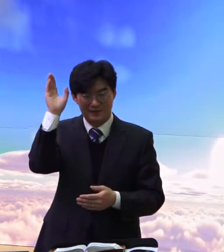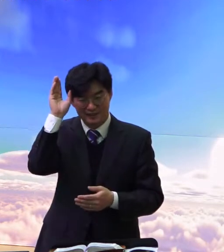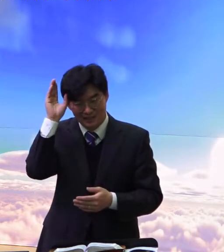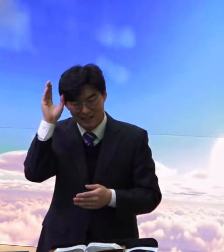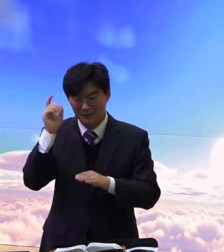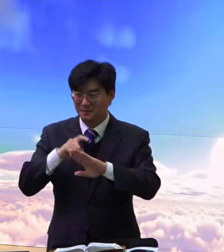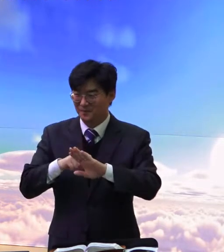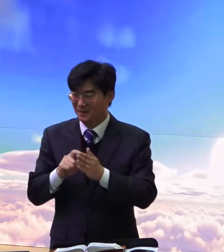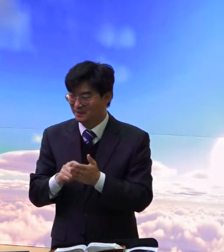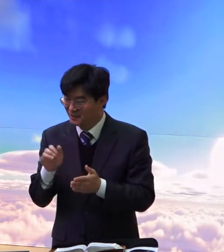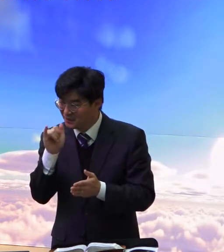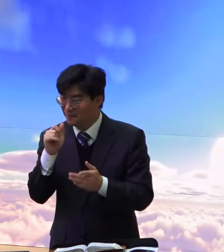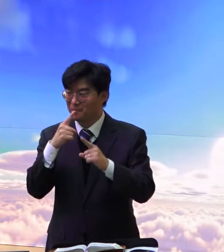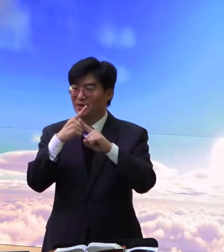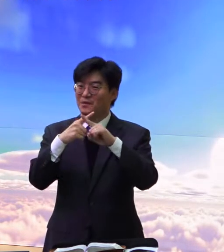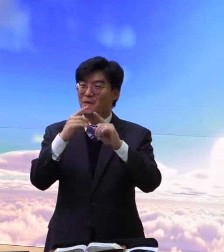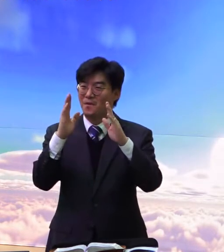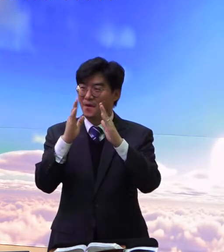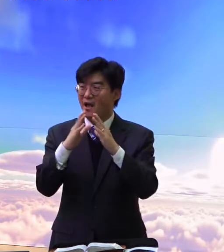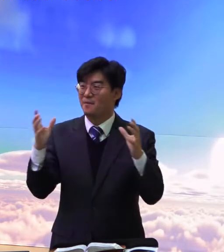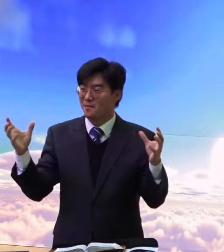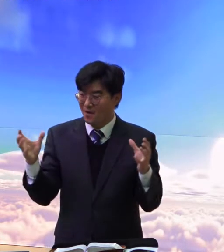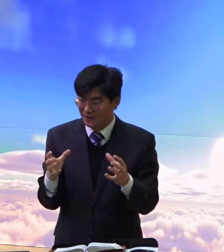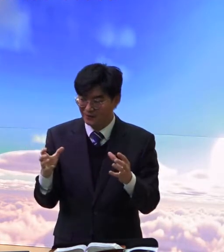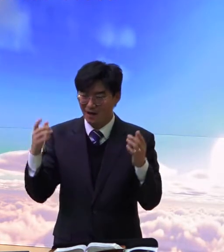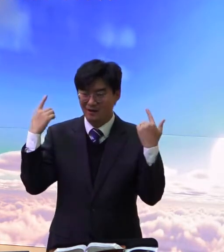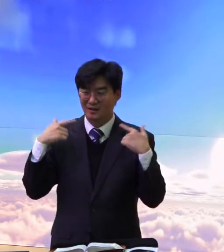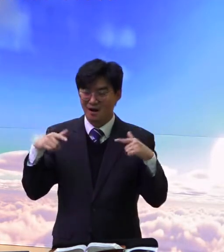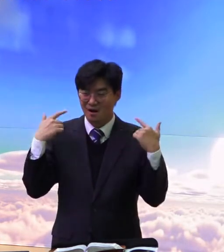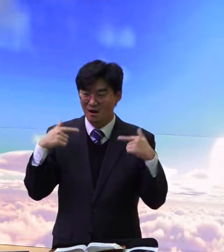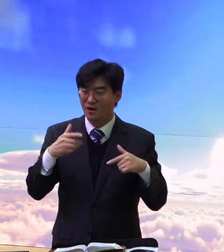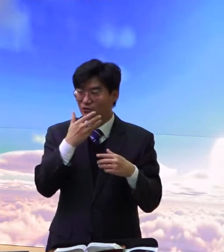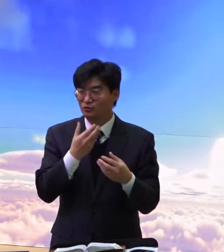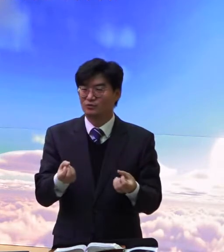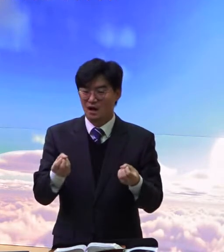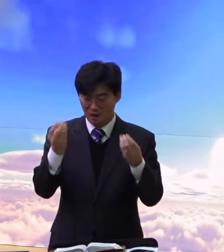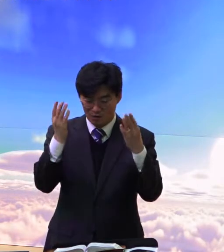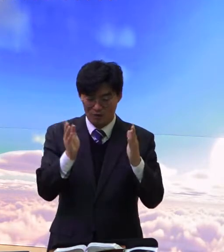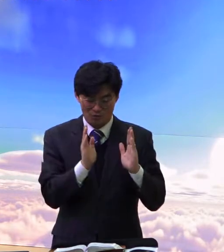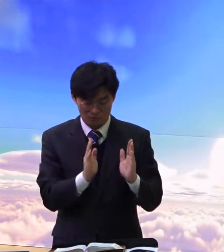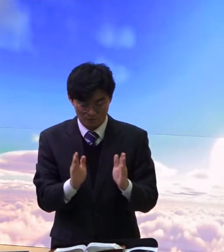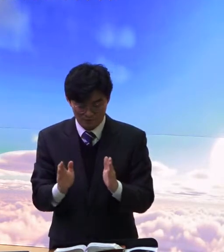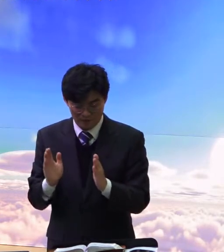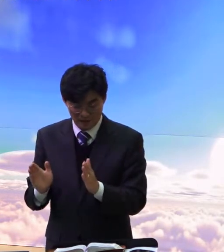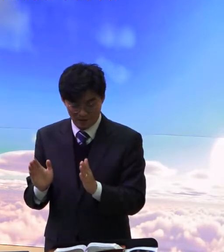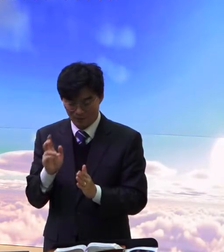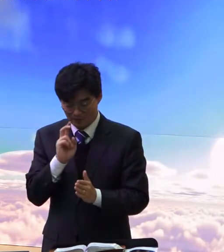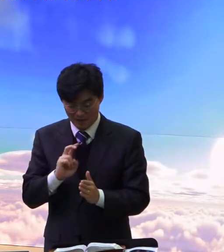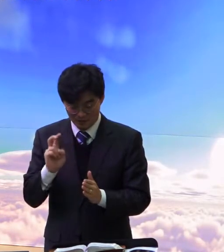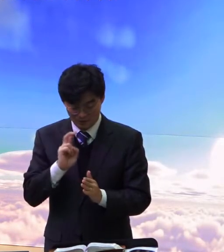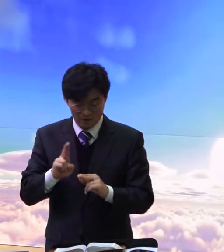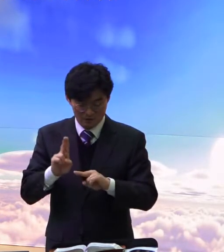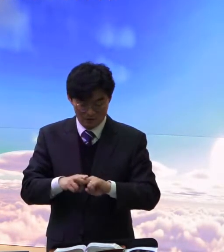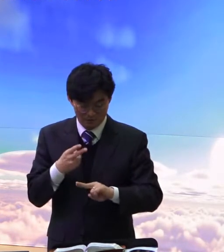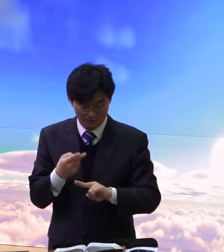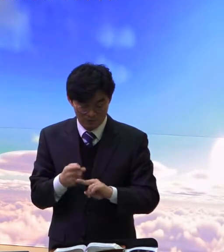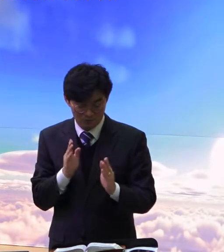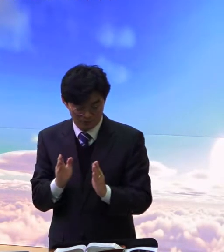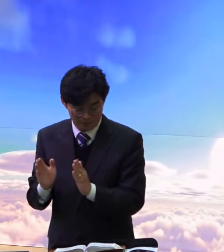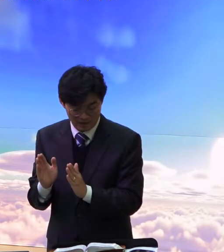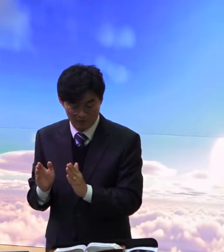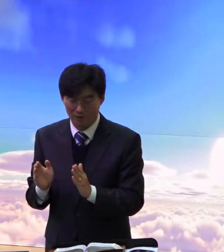예배당에 모여서 늘 성탄을 위해서 축하를 하며 준비하고 찬송 부르고 선곡을 준비하고 그렇게 하나님께